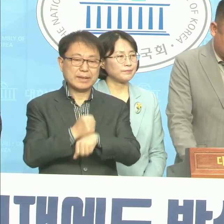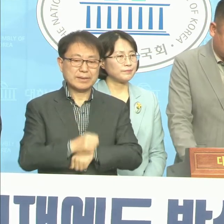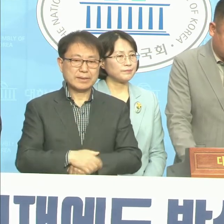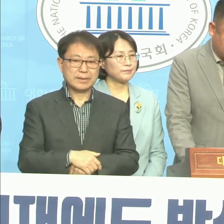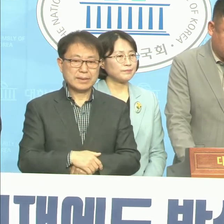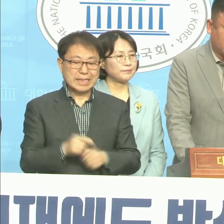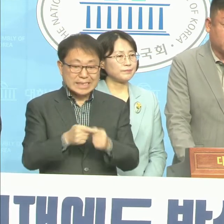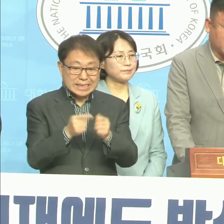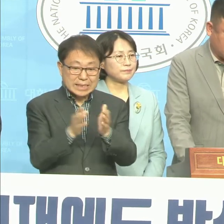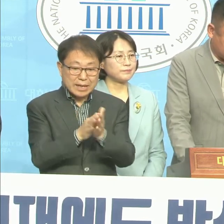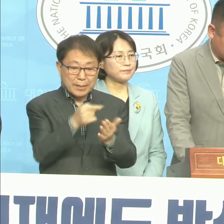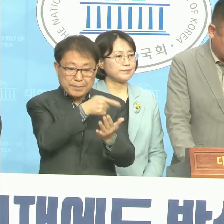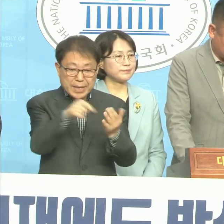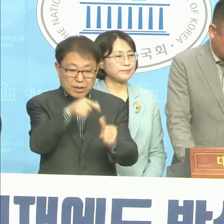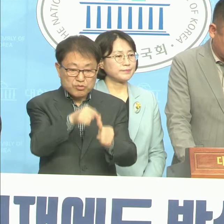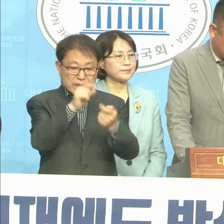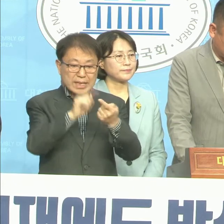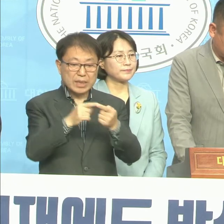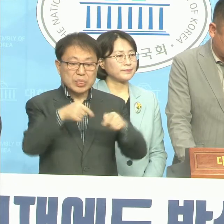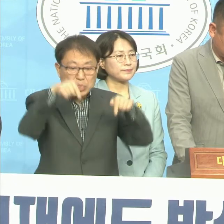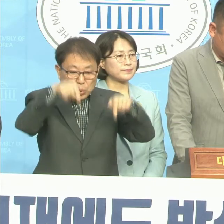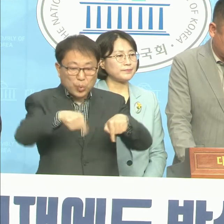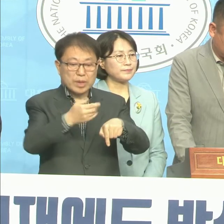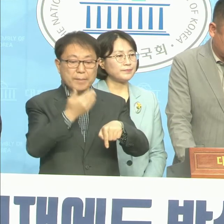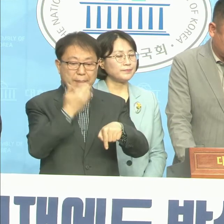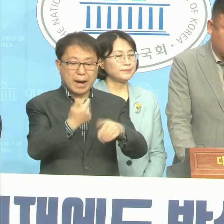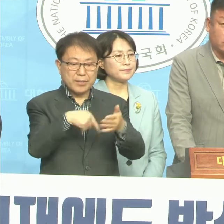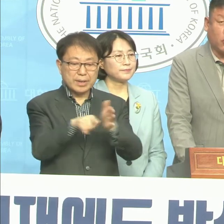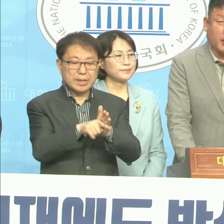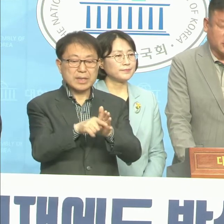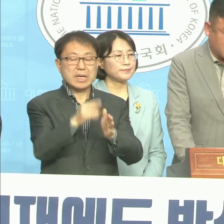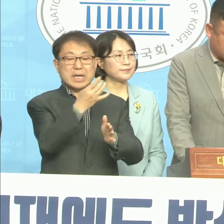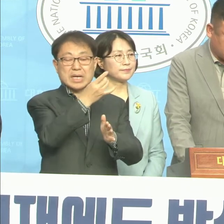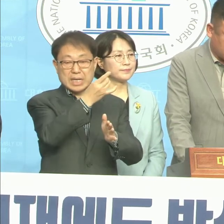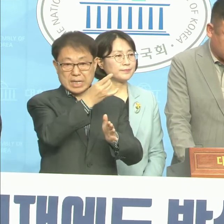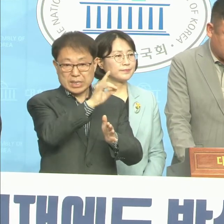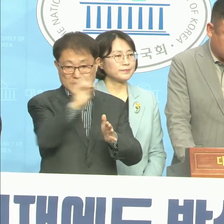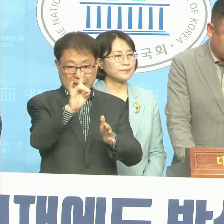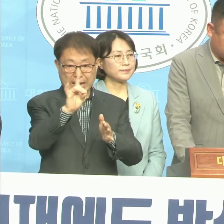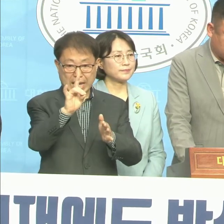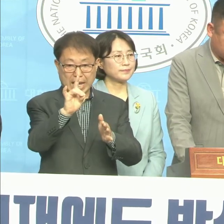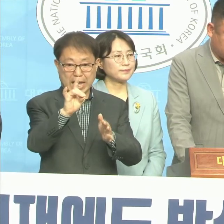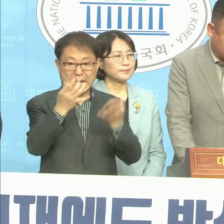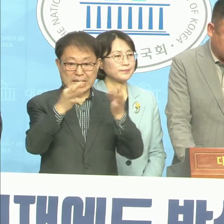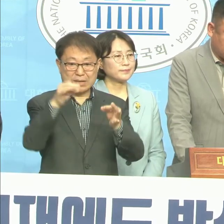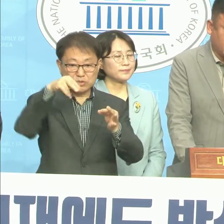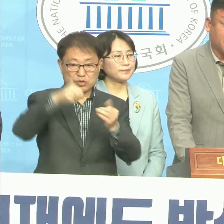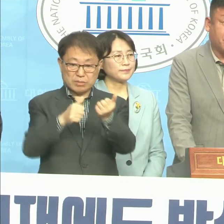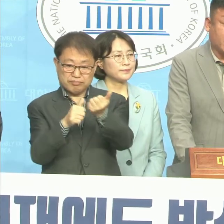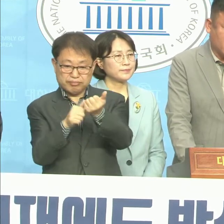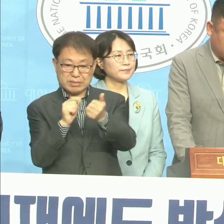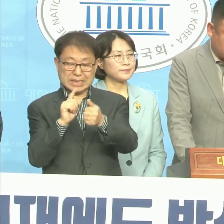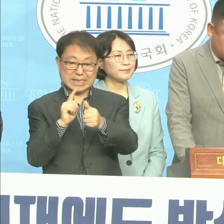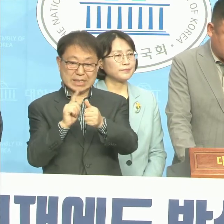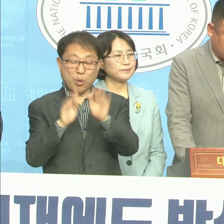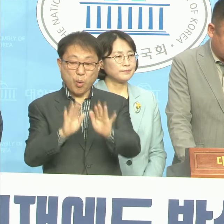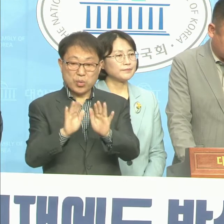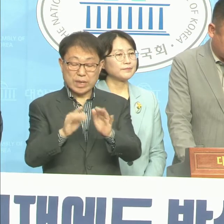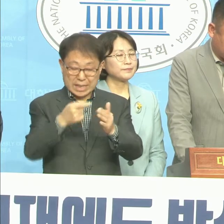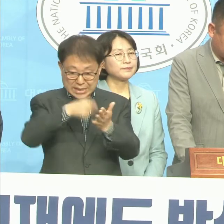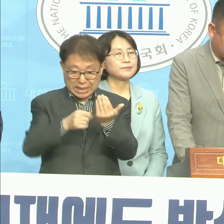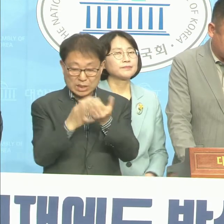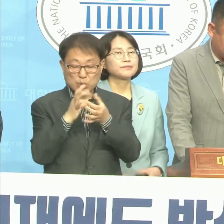대체가 직접 피해 구제에 관한 논의를 할 것을 현대중 우동 방송 당시 1 김숙현 부사장에게 오늘